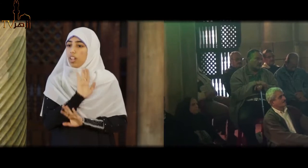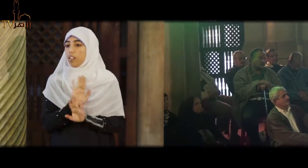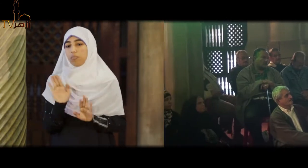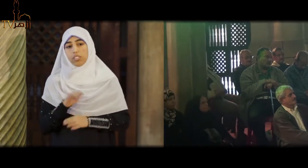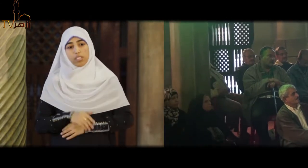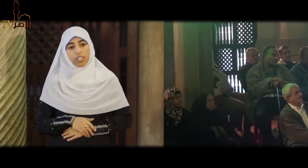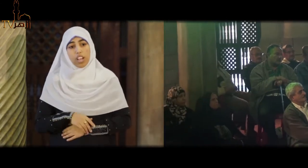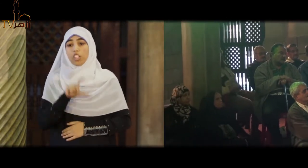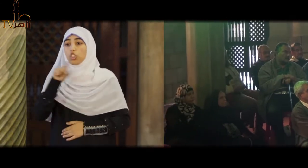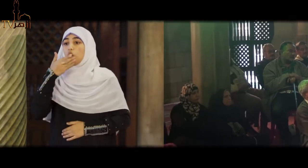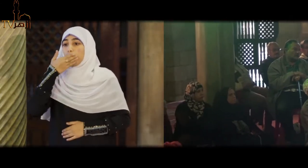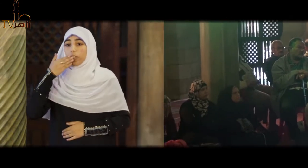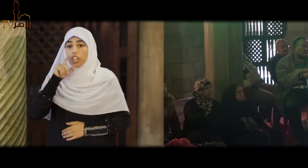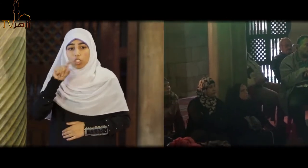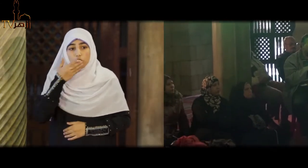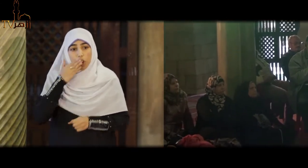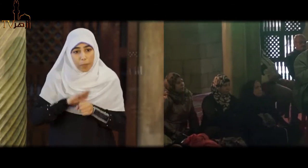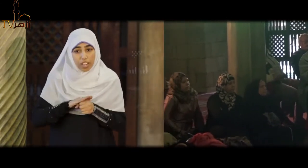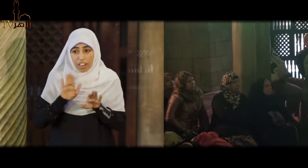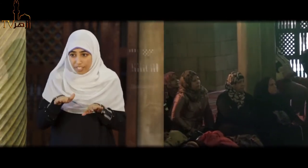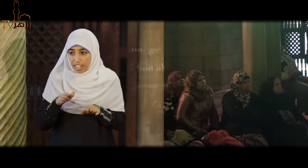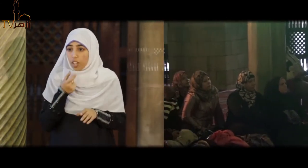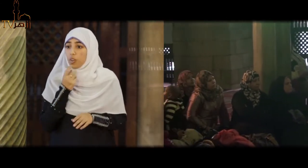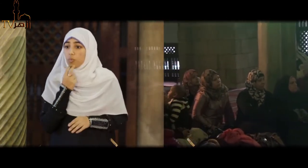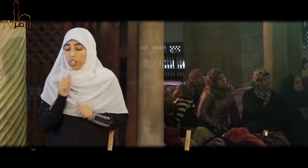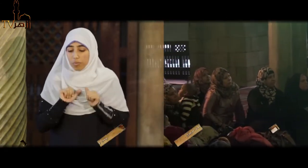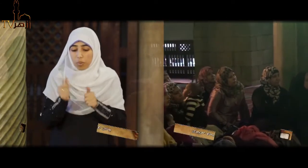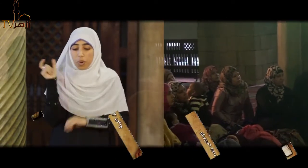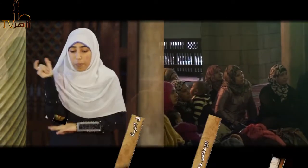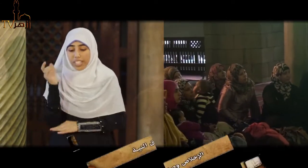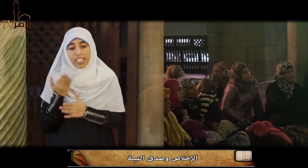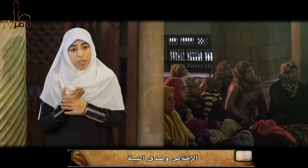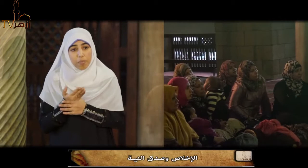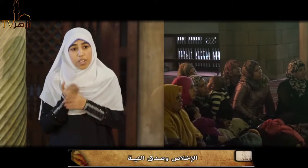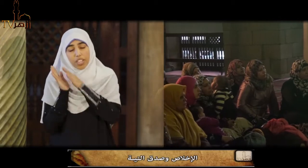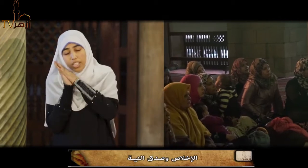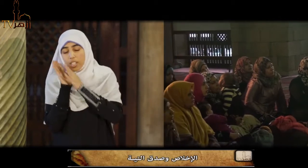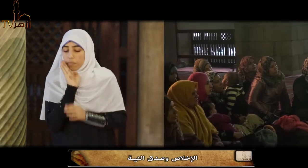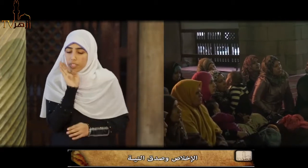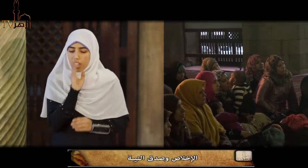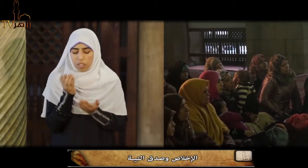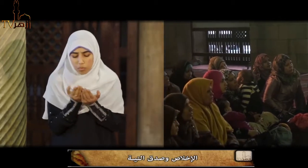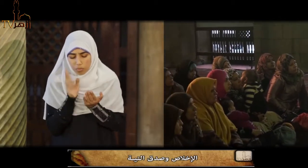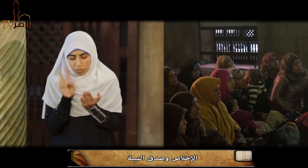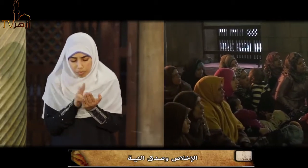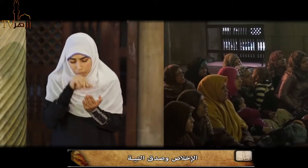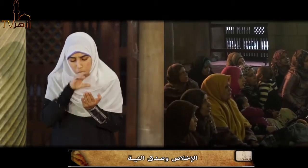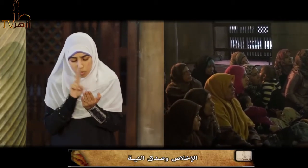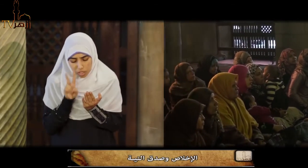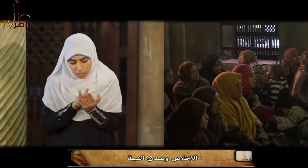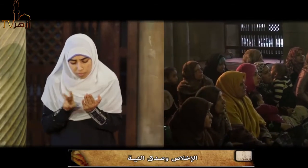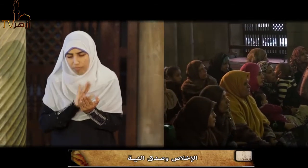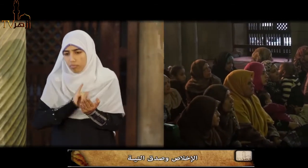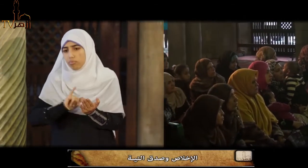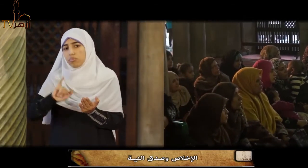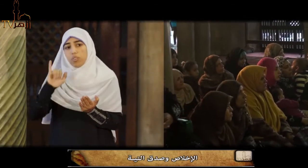هذه النية. ومن الممكن أن يقول أو تقول: جئت